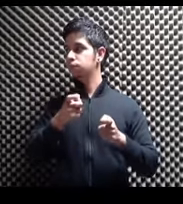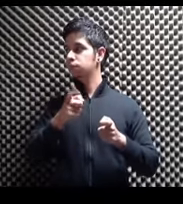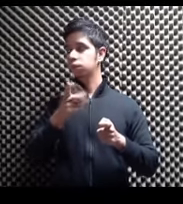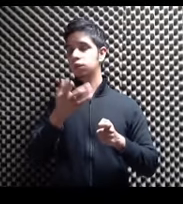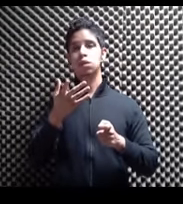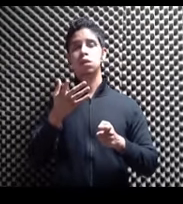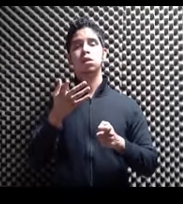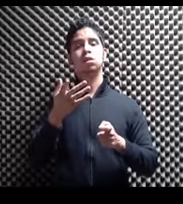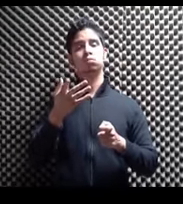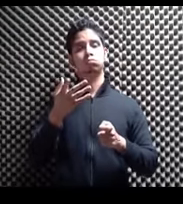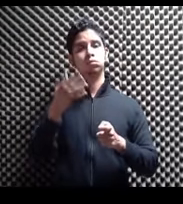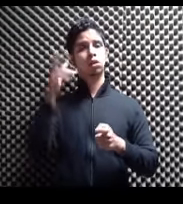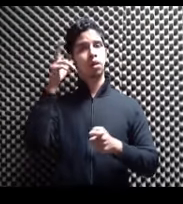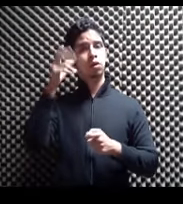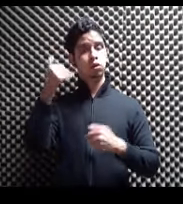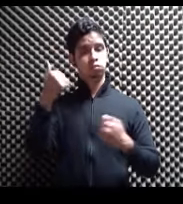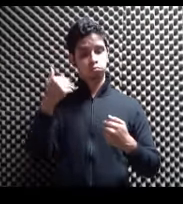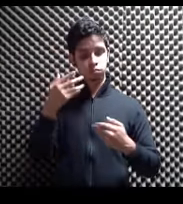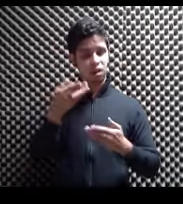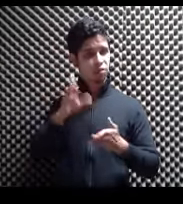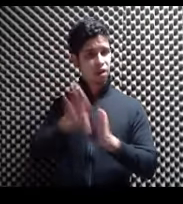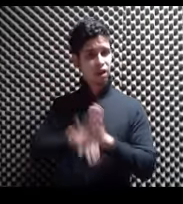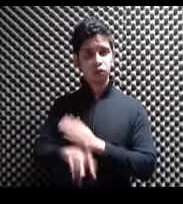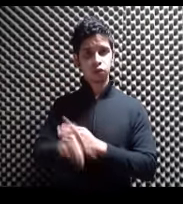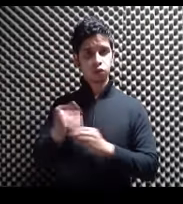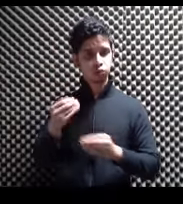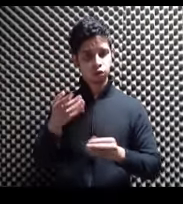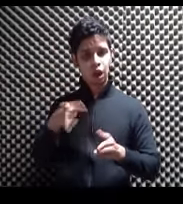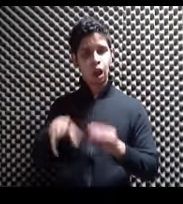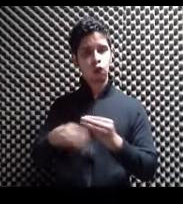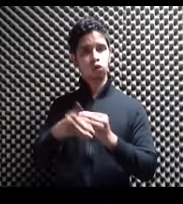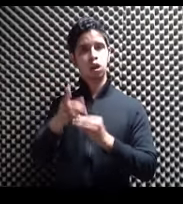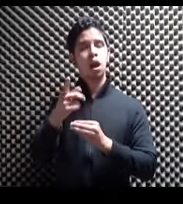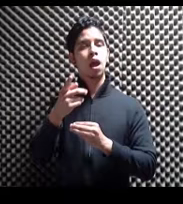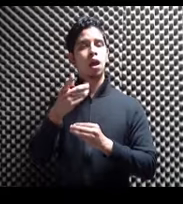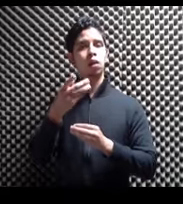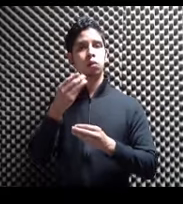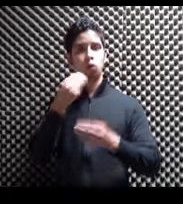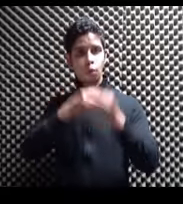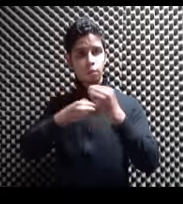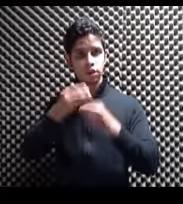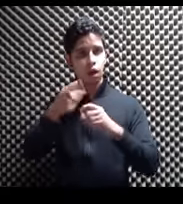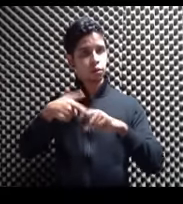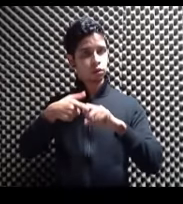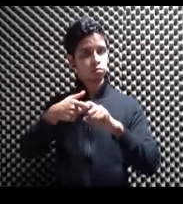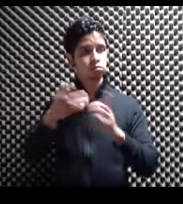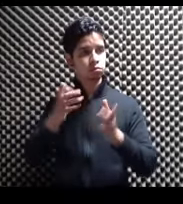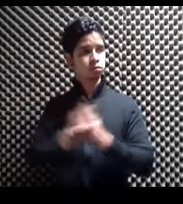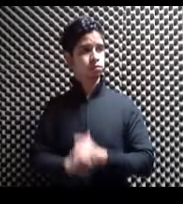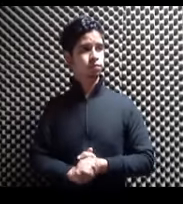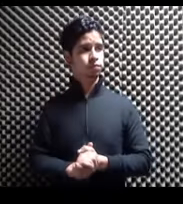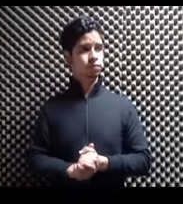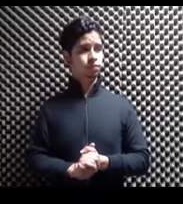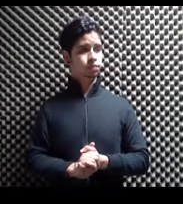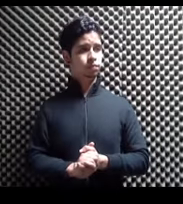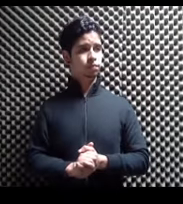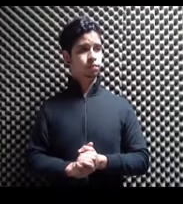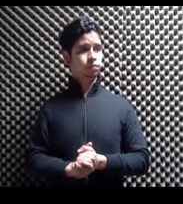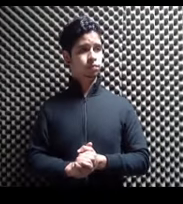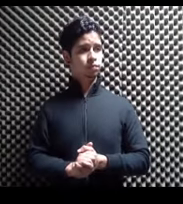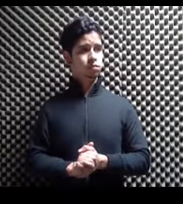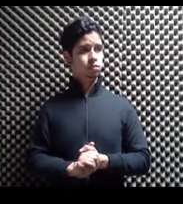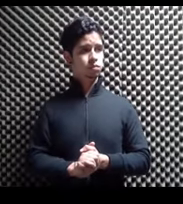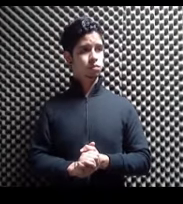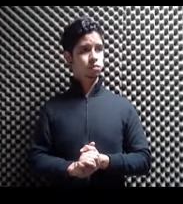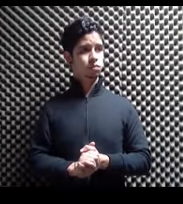merienda y la van a pasar súper bien ahí bregando con caballos. ¿Y la dirección de dónde llega, cómo llegamos ahora al albergue el sábado?